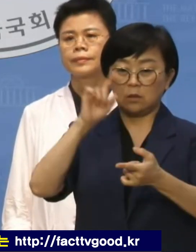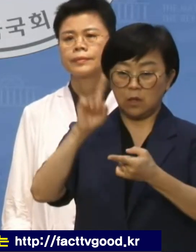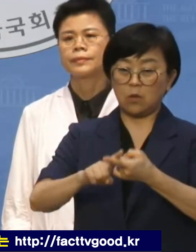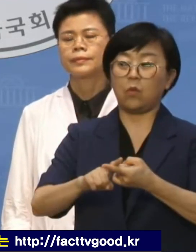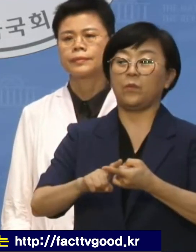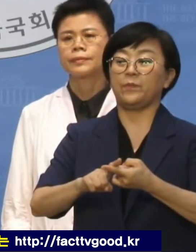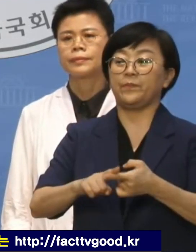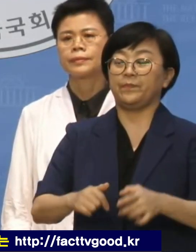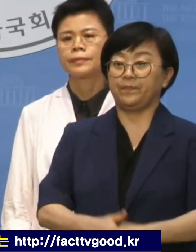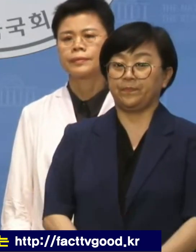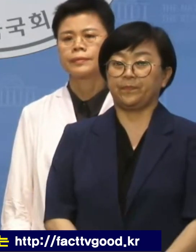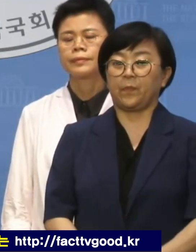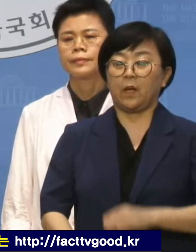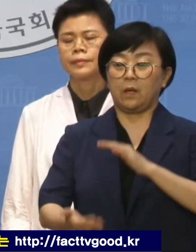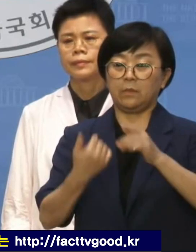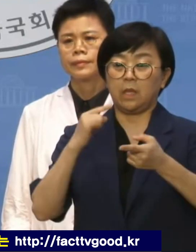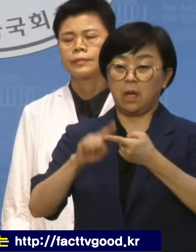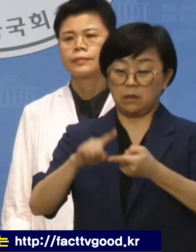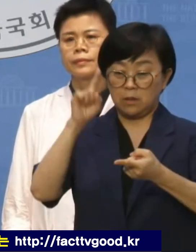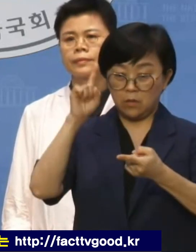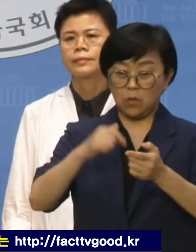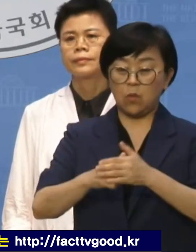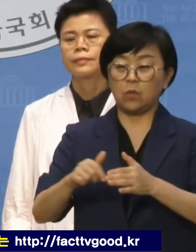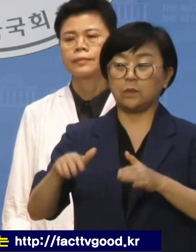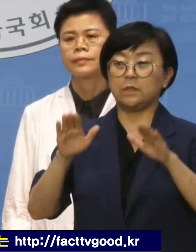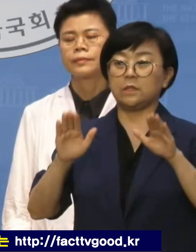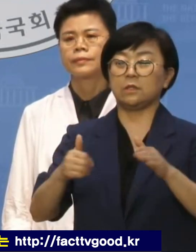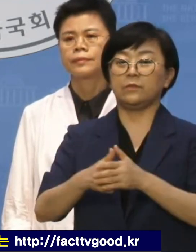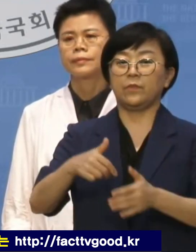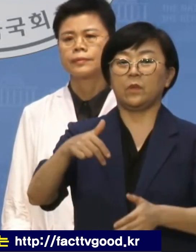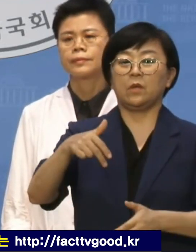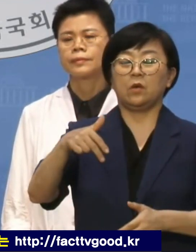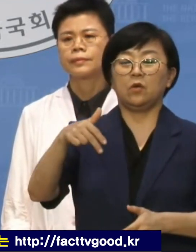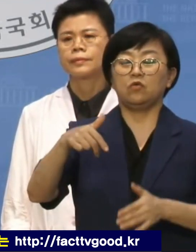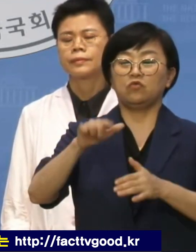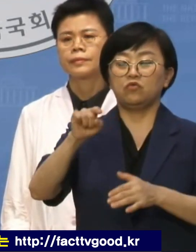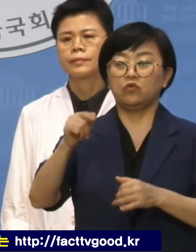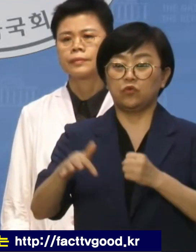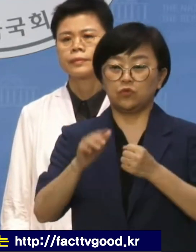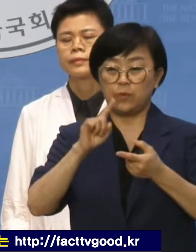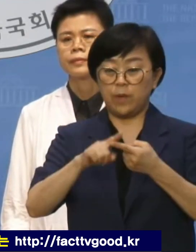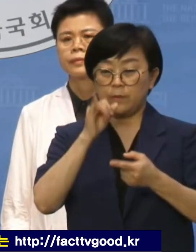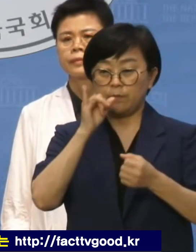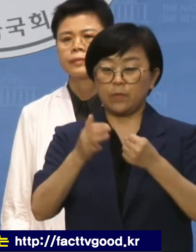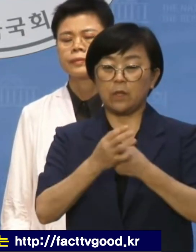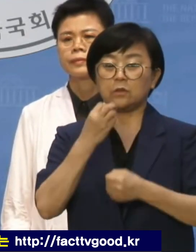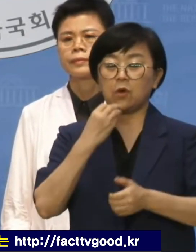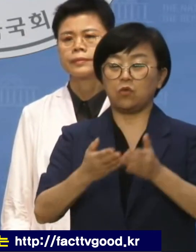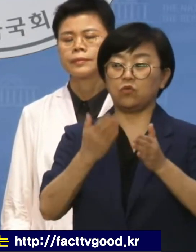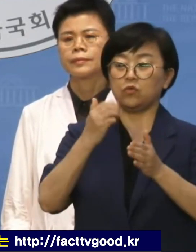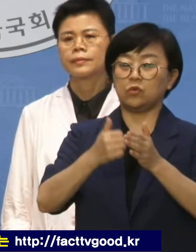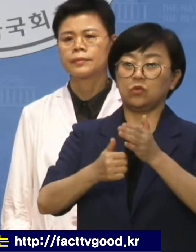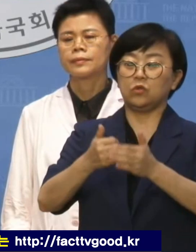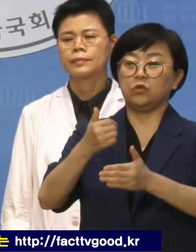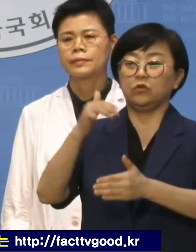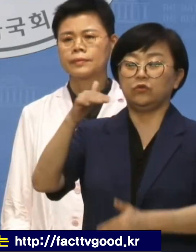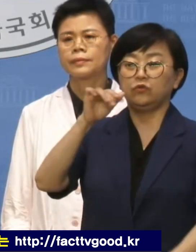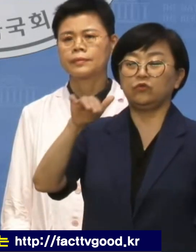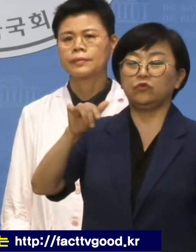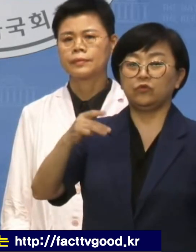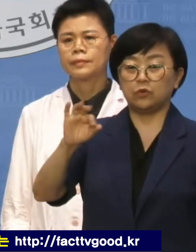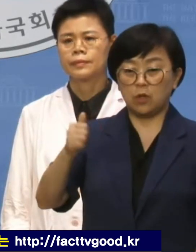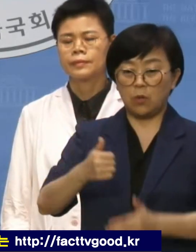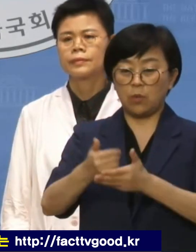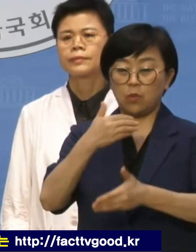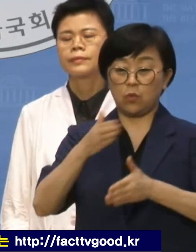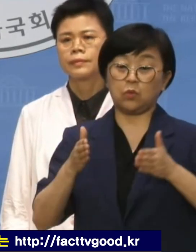연결하고 그다음에 예타한 대로 또 전진선 지금 군수가 군의 의장 시절에 발표한 걸 보면 서울 춘천 고속도로의 정책까지